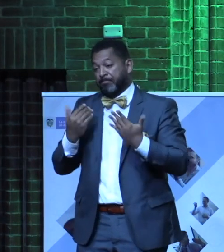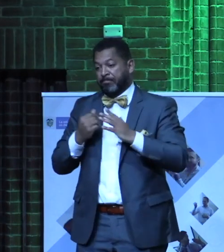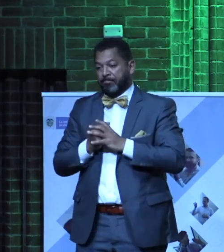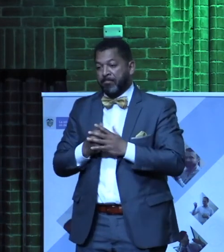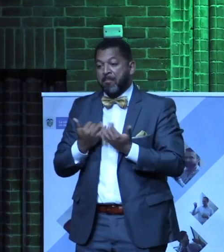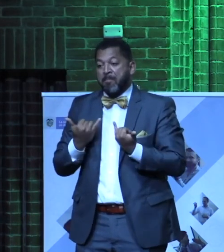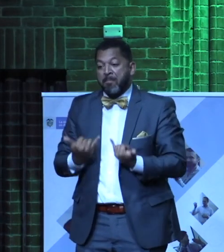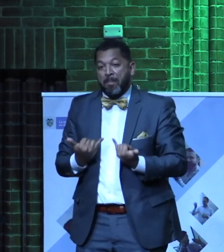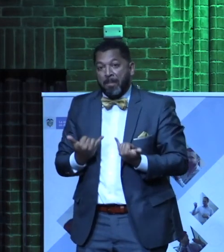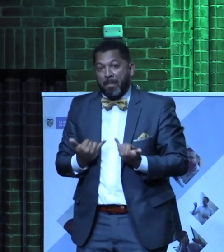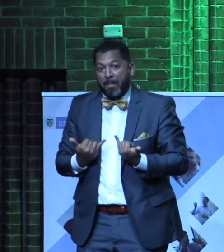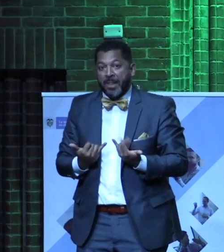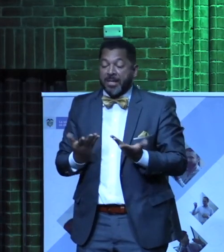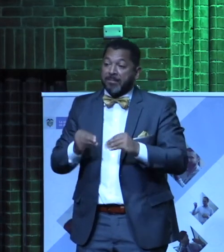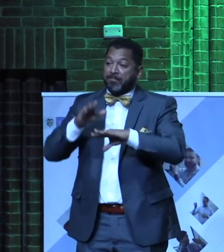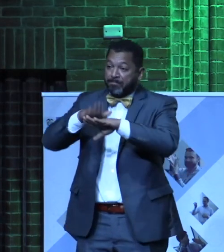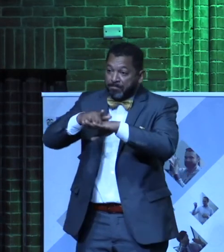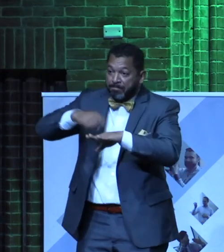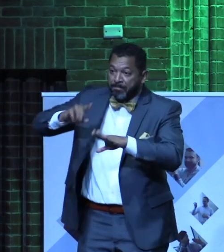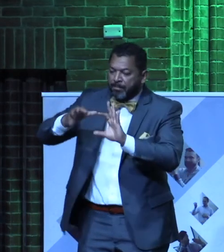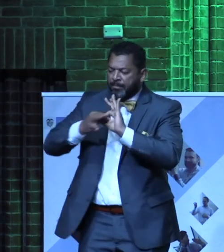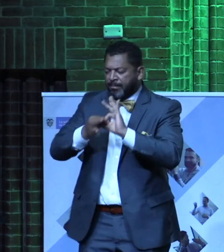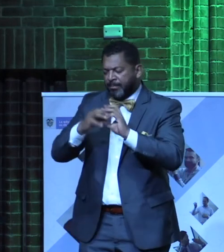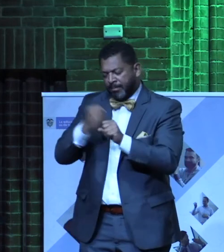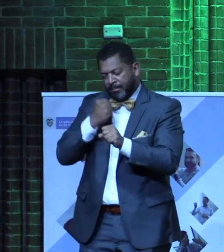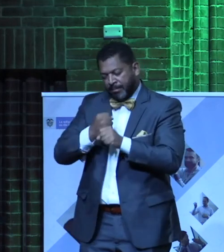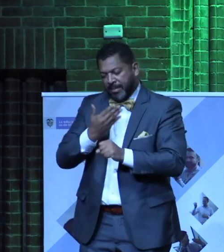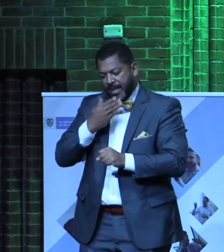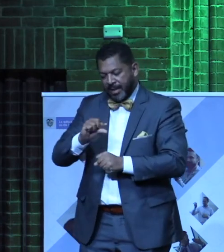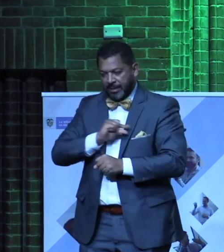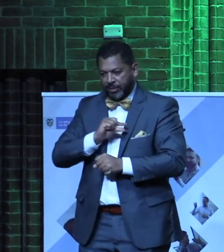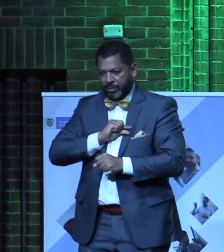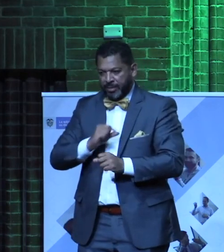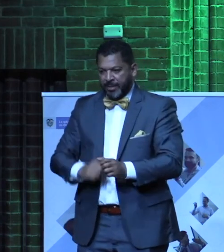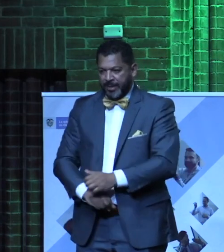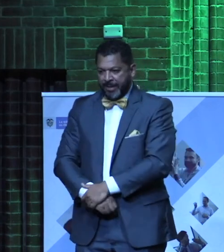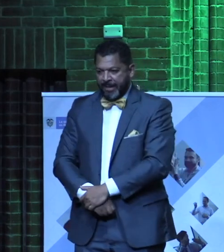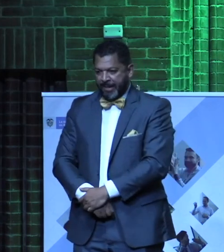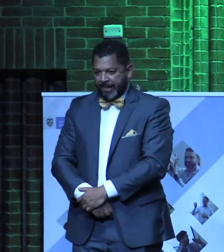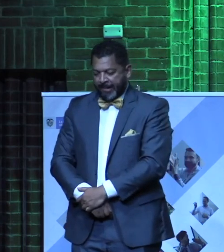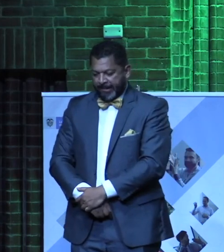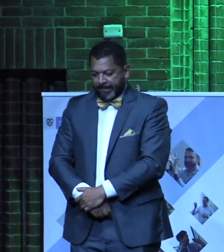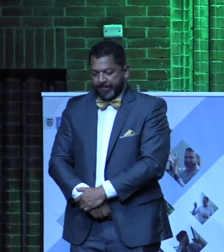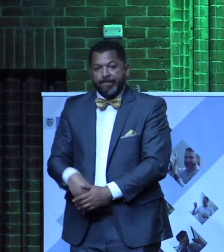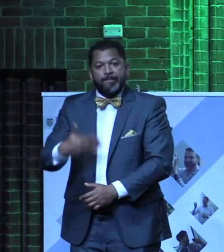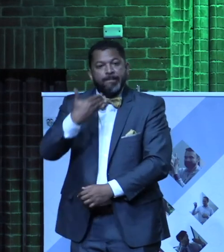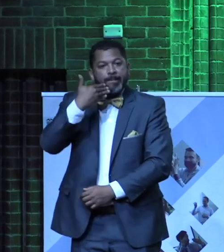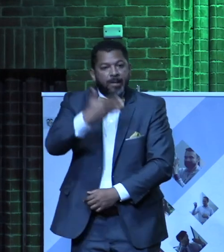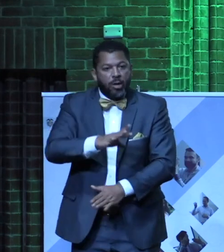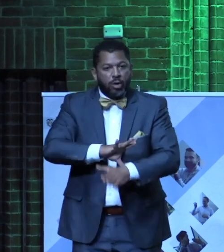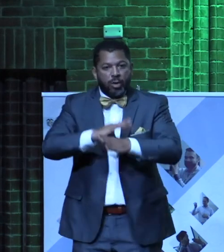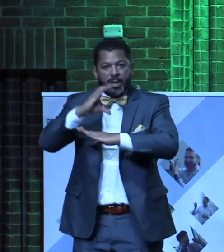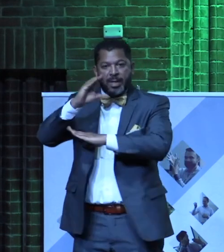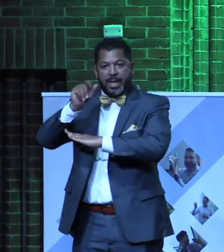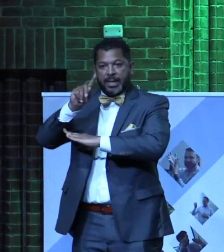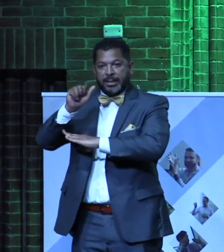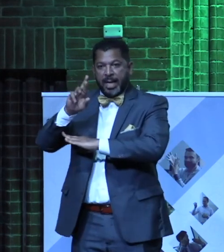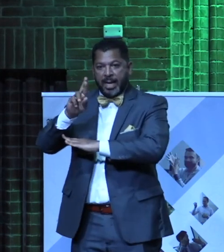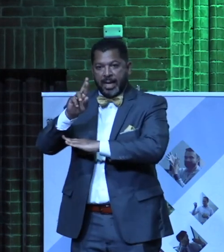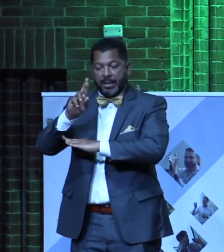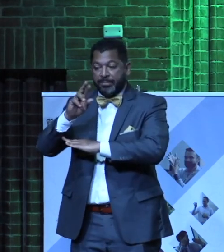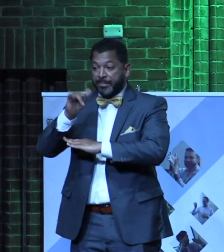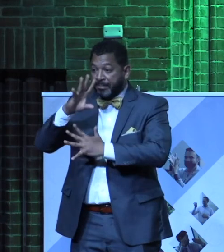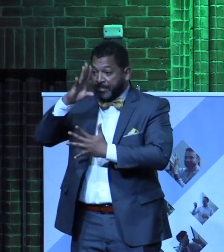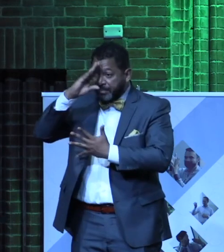extenderles la invitación para que sigan trabajando con nosotros. Muchísimas gracias, doctor César.